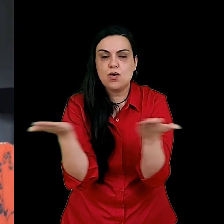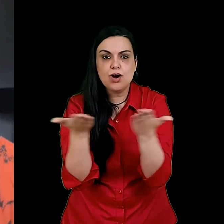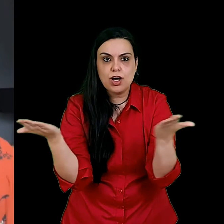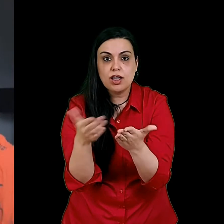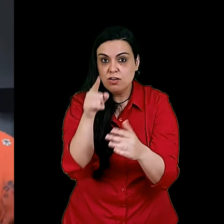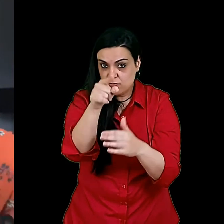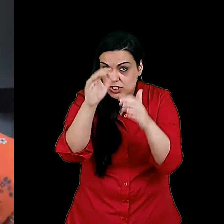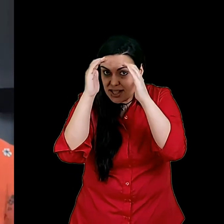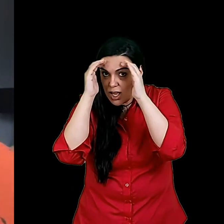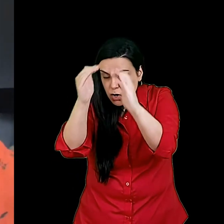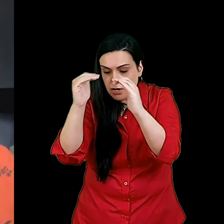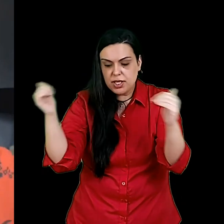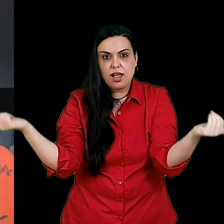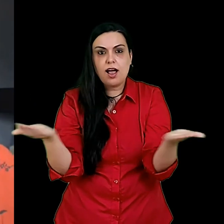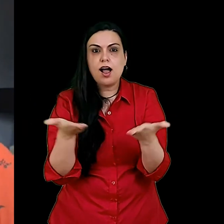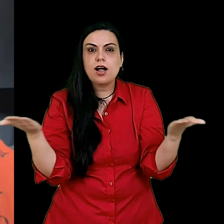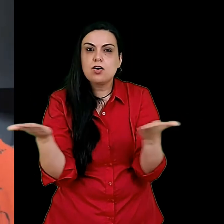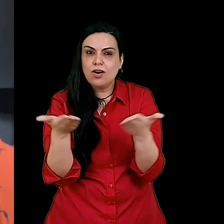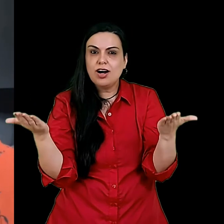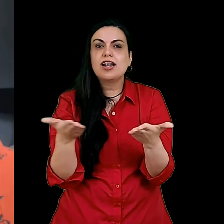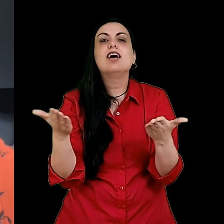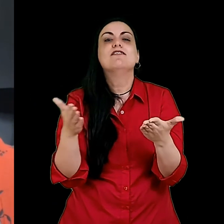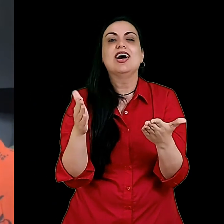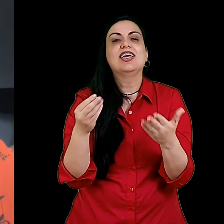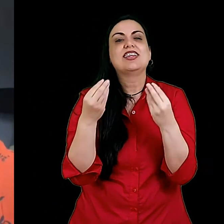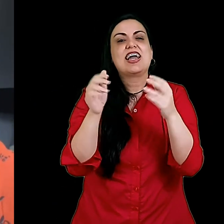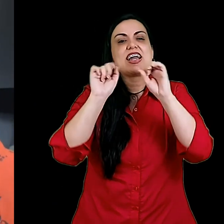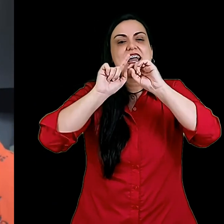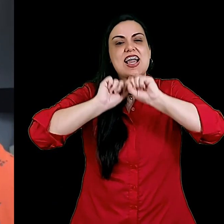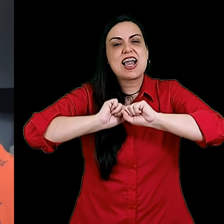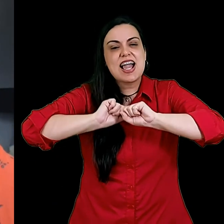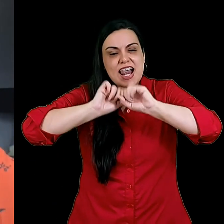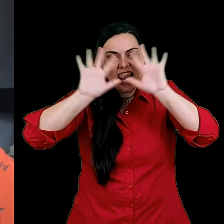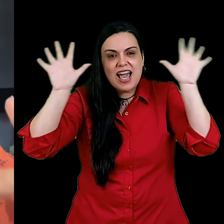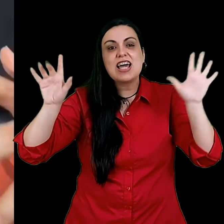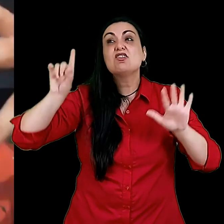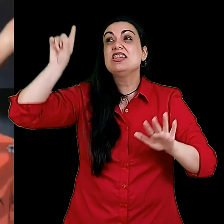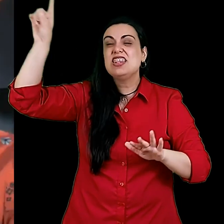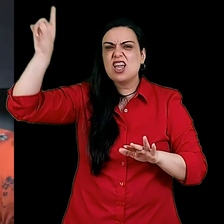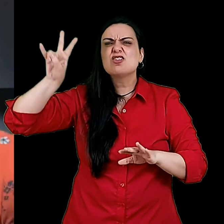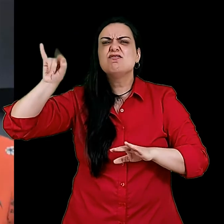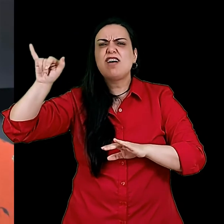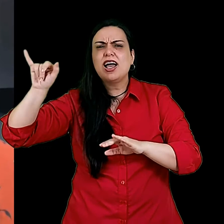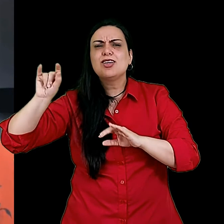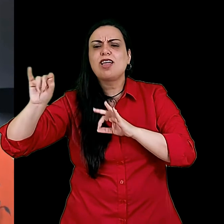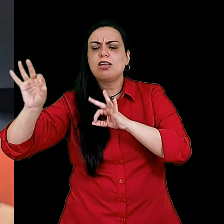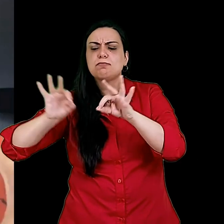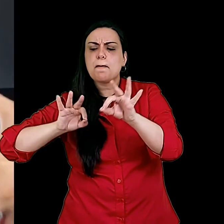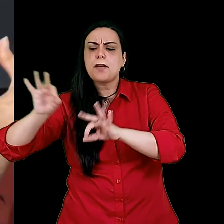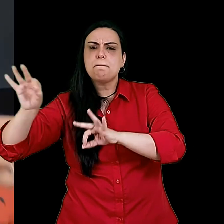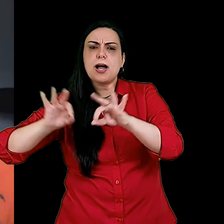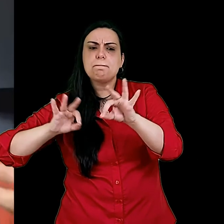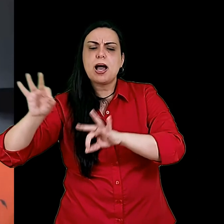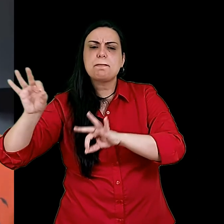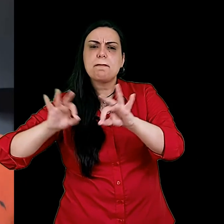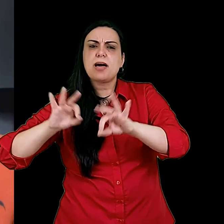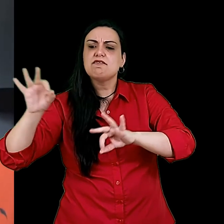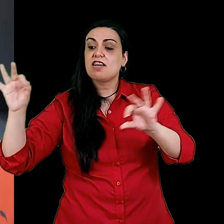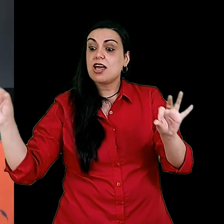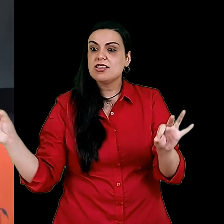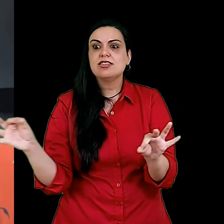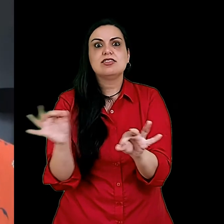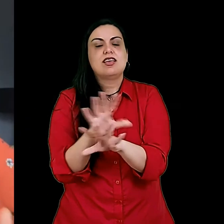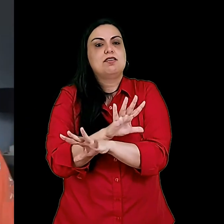fazer depois, mas obedeça agora. E a sua obediência do agora vai trazer a clareza. Deus vai